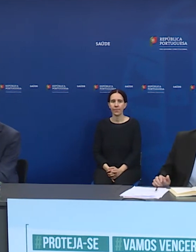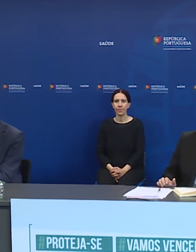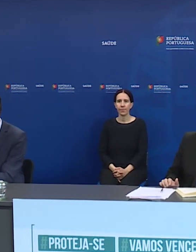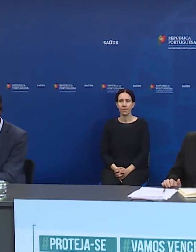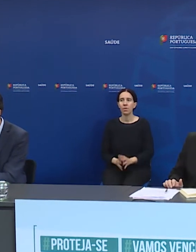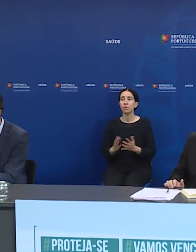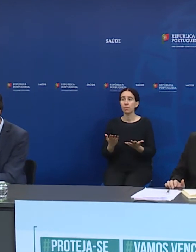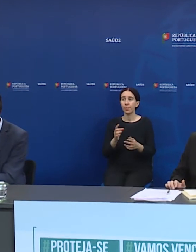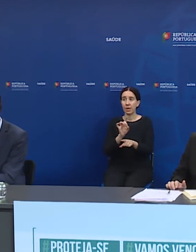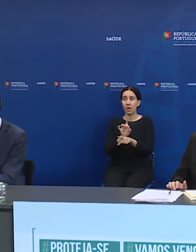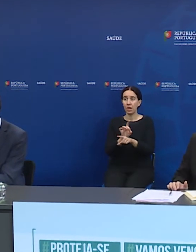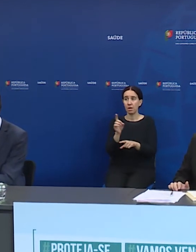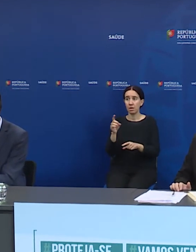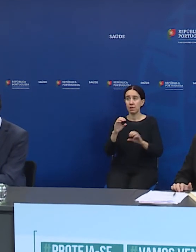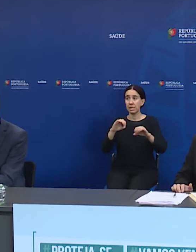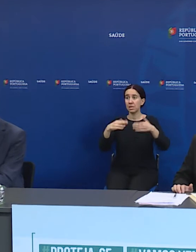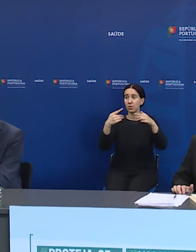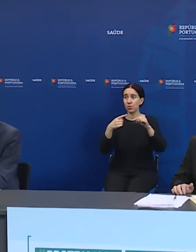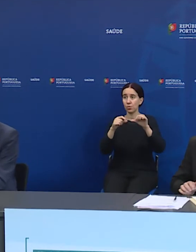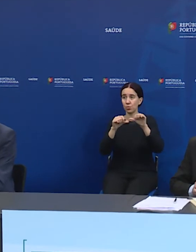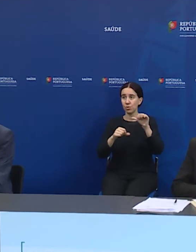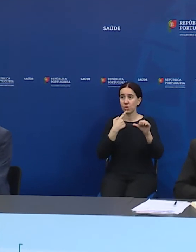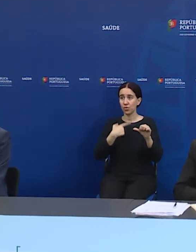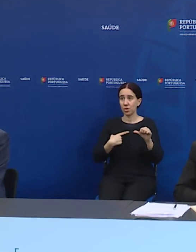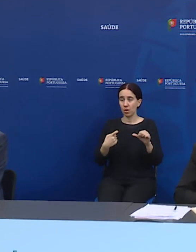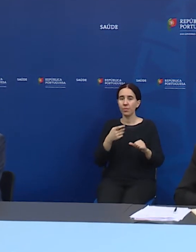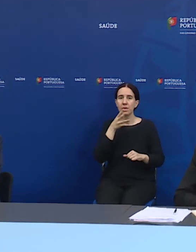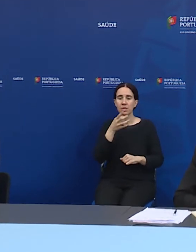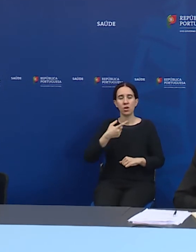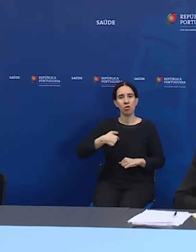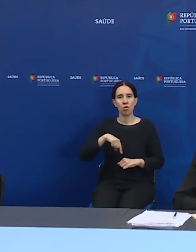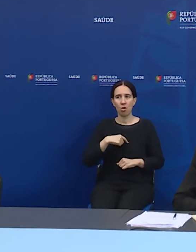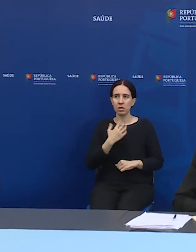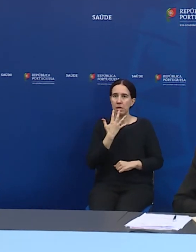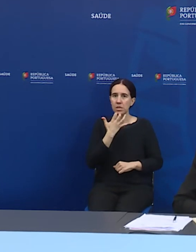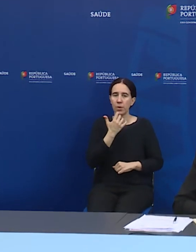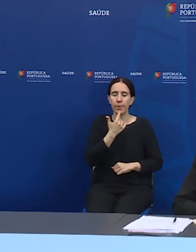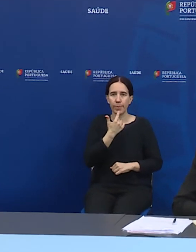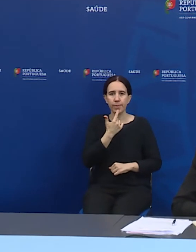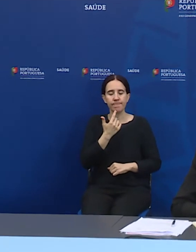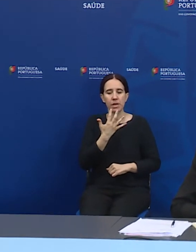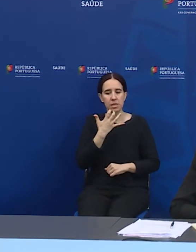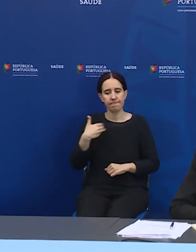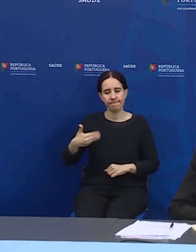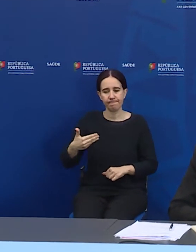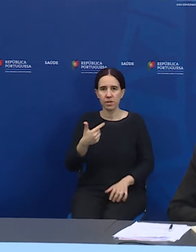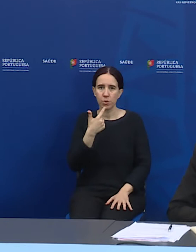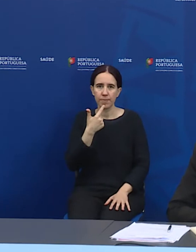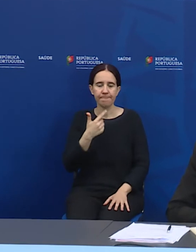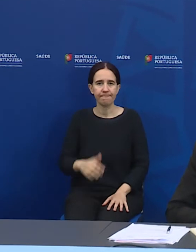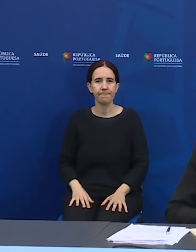o bom é relativamente à página inicial da questão de dizer que nós estamos muito cautelosos e tem investido muito cálculos